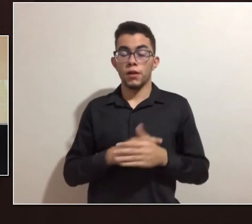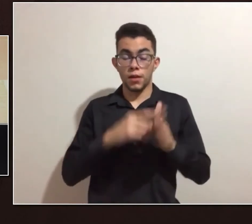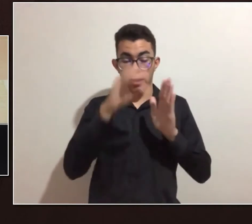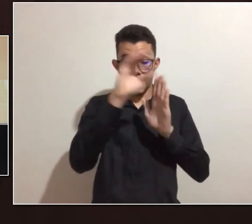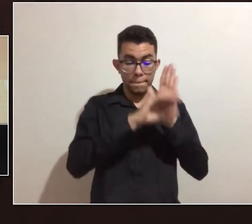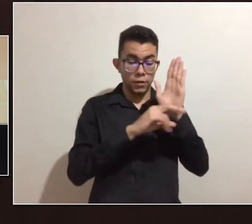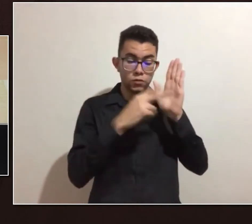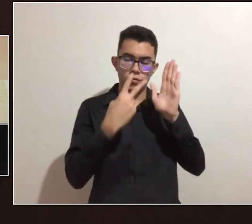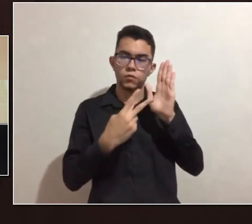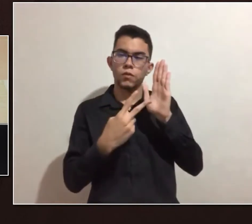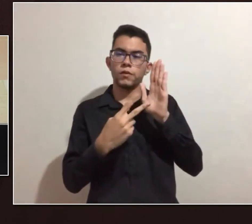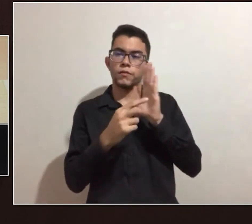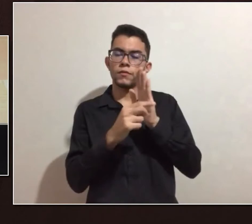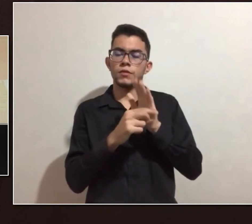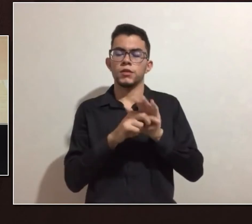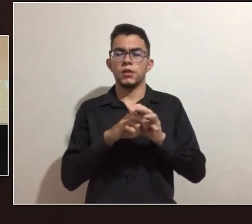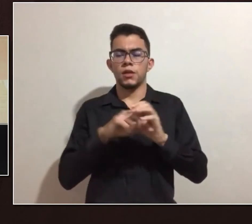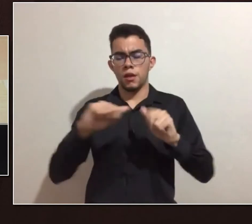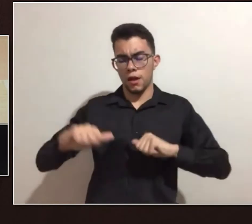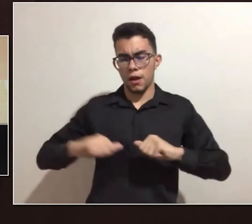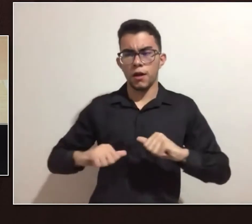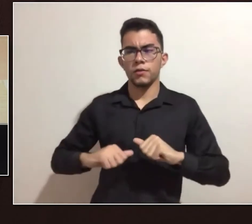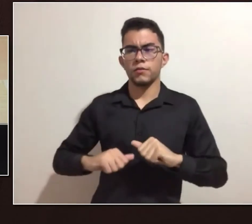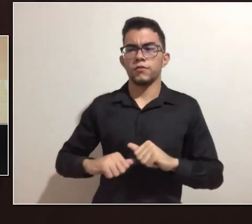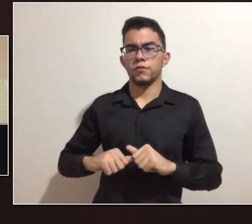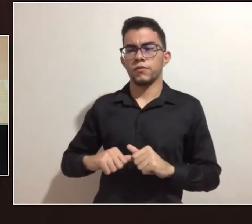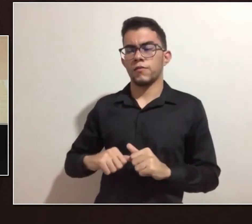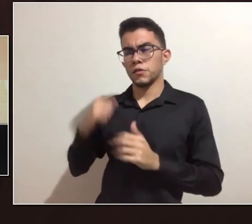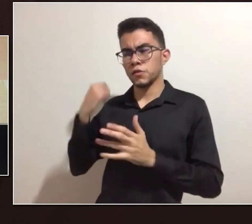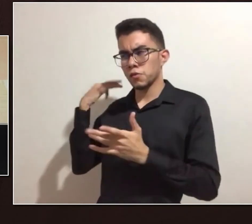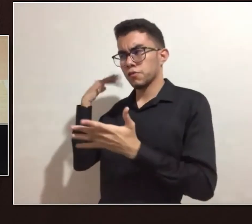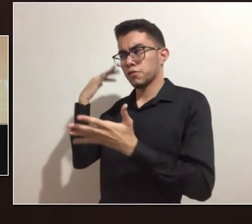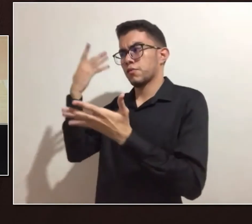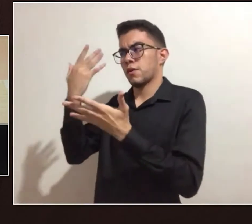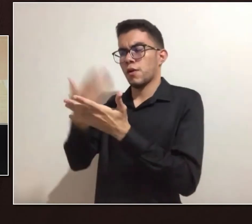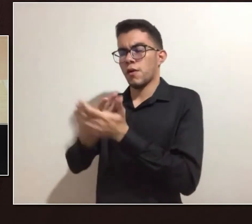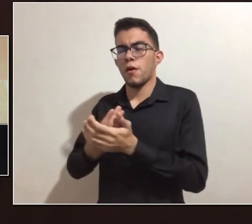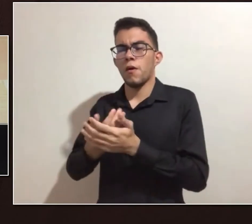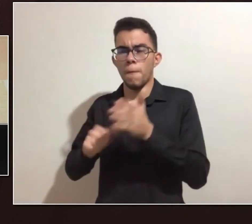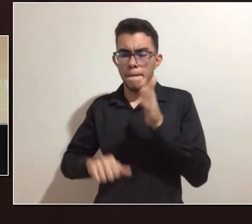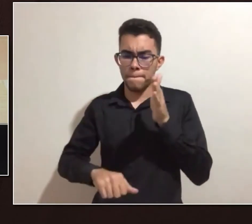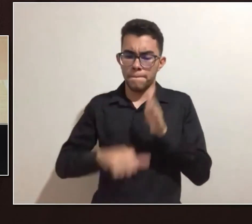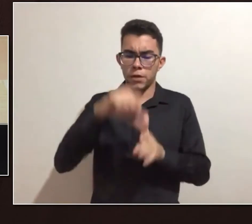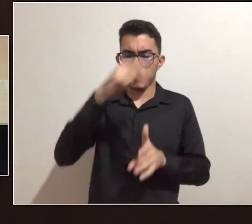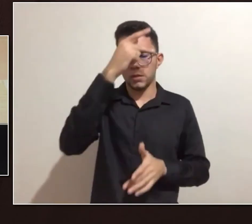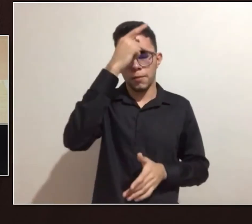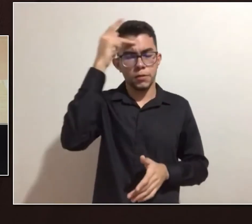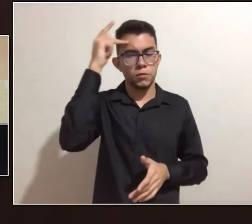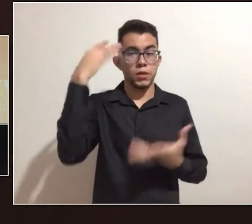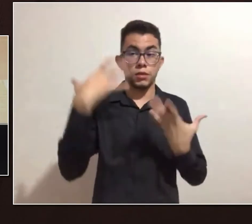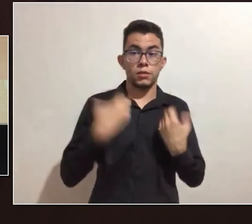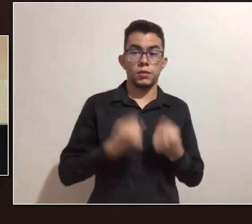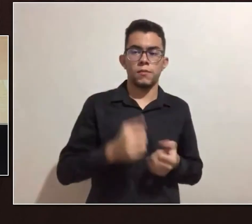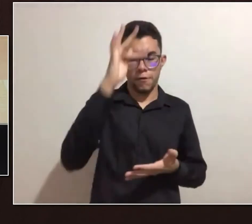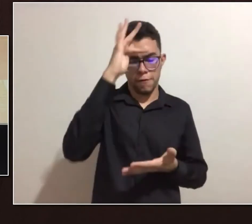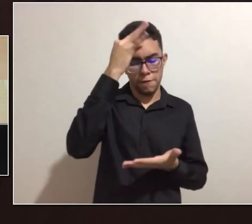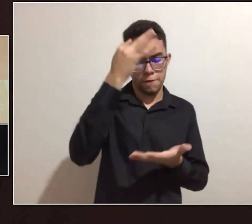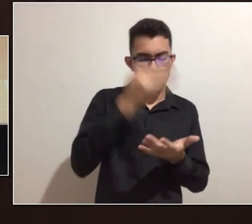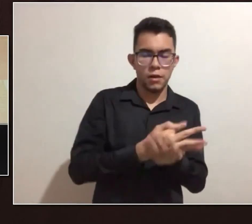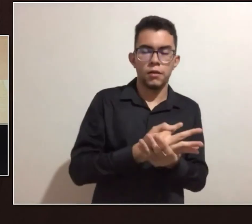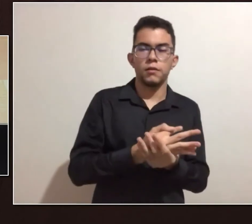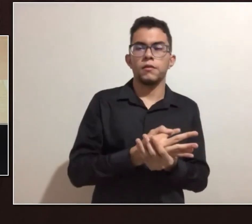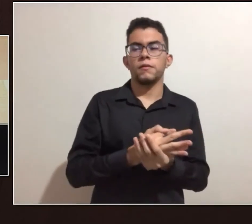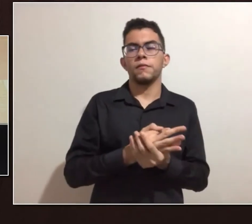Atos, quando os primeiros, primeiros que abraçaram a fé no dia de Pentecostes, eles